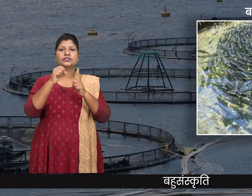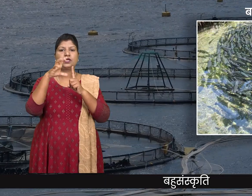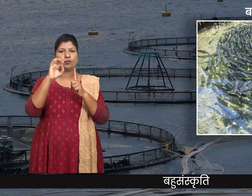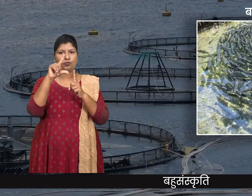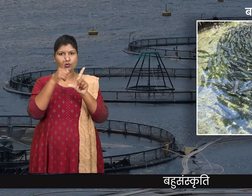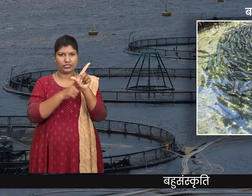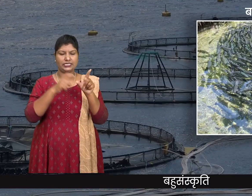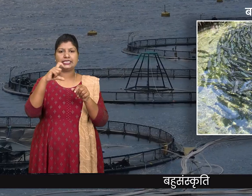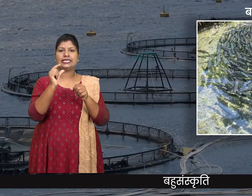बहुसंस्कृति